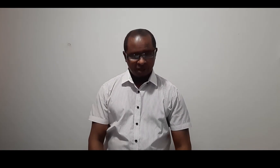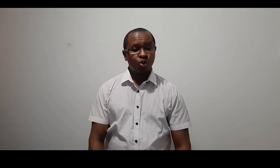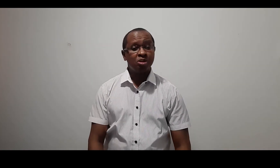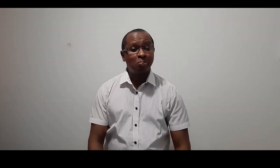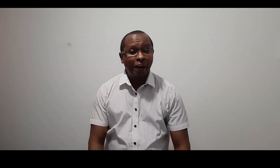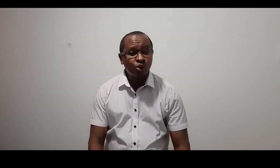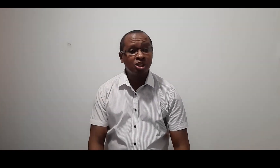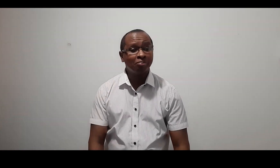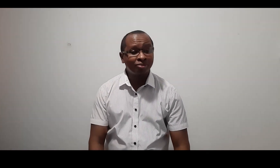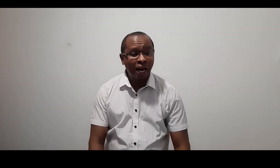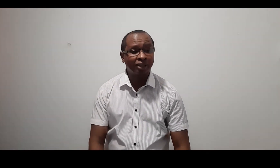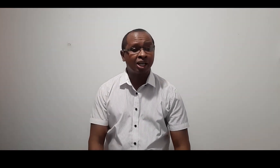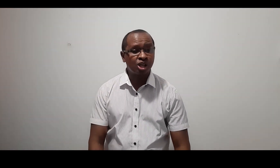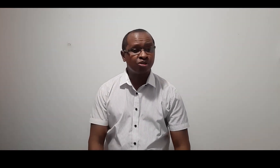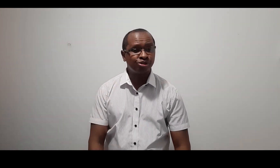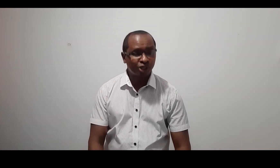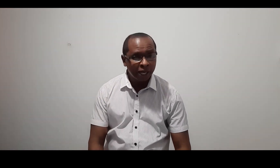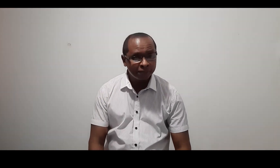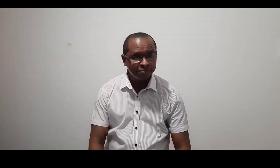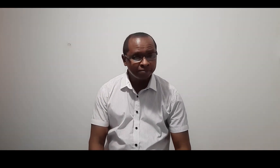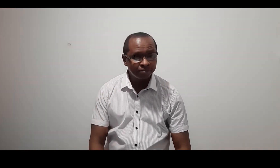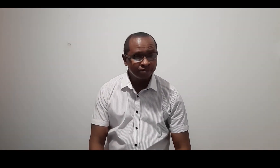no mibaiko sy mitarika izany fo izany